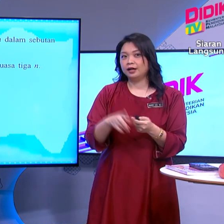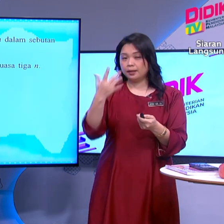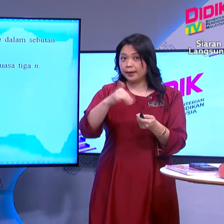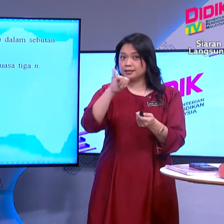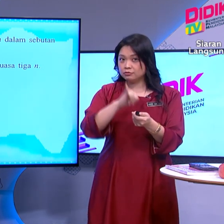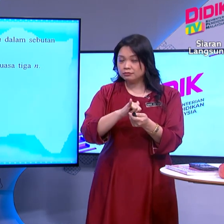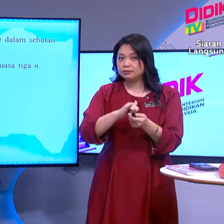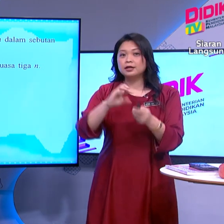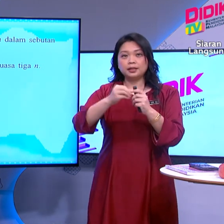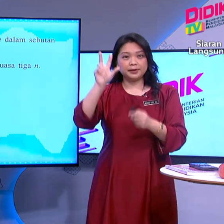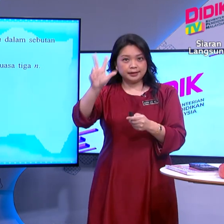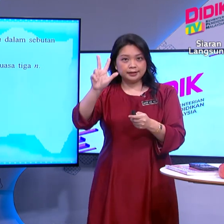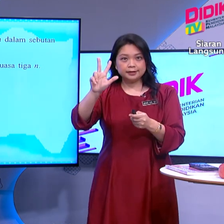Hai lepas tu number